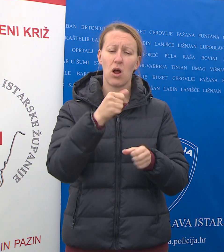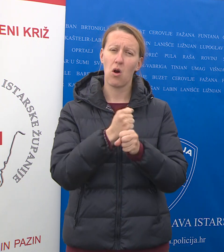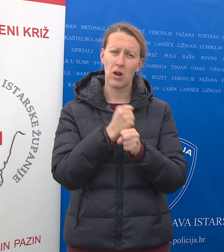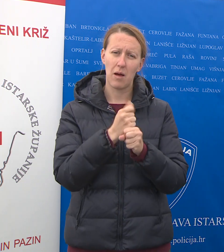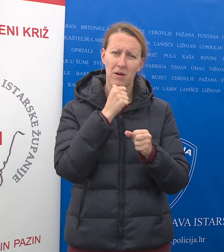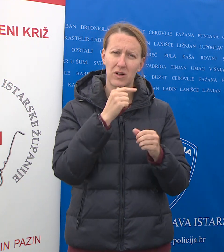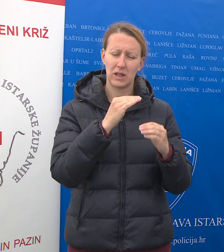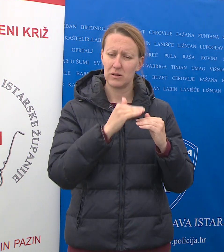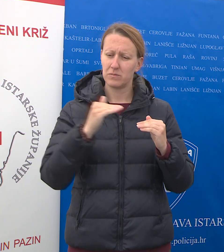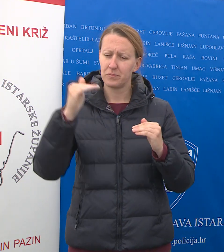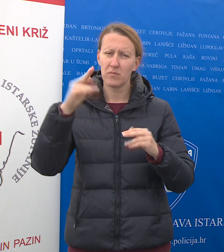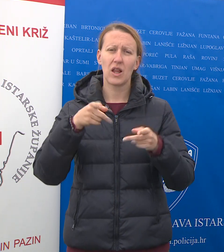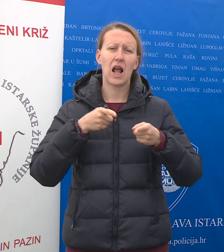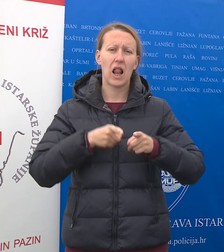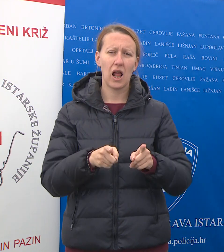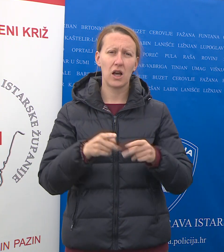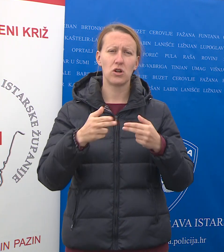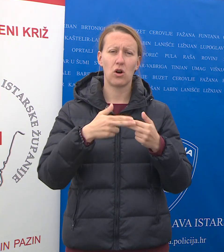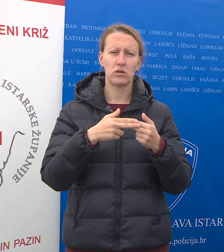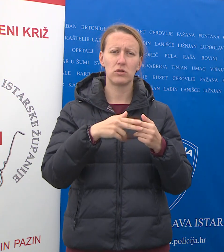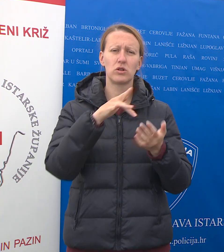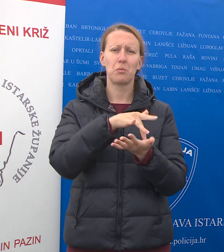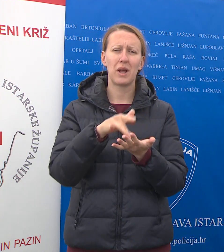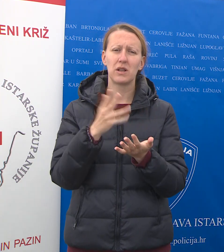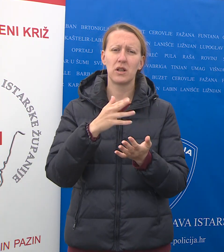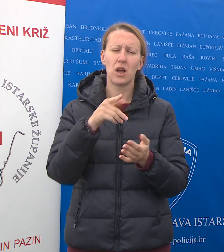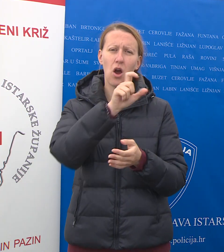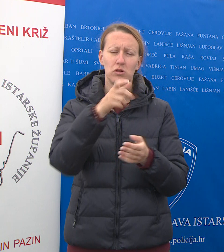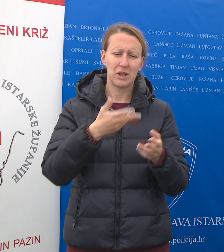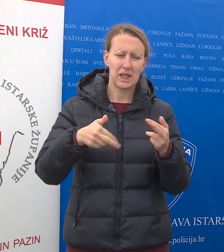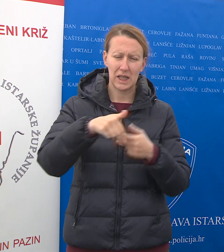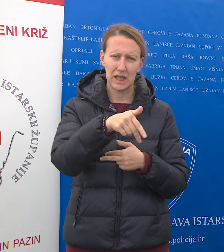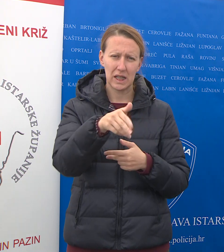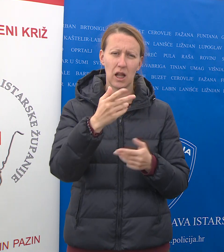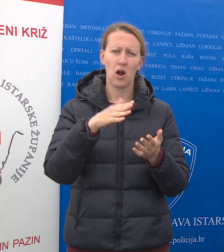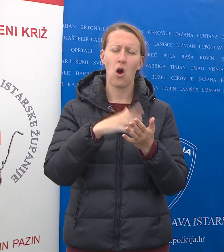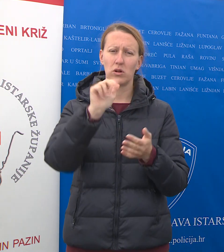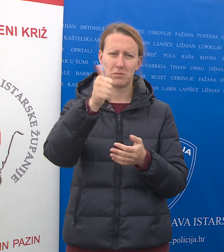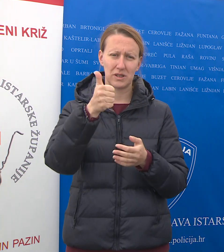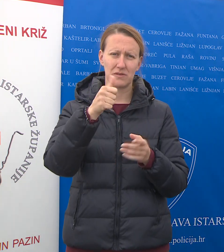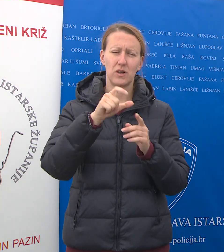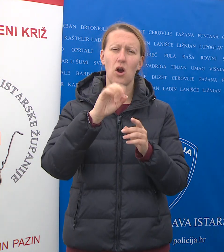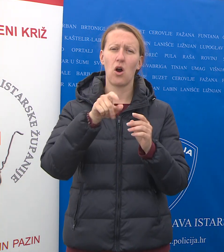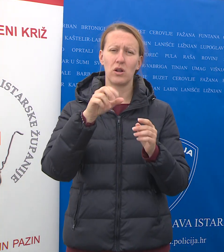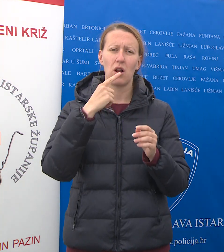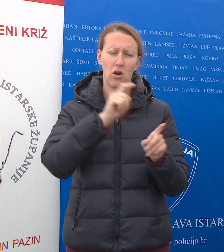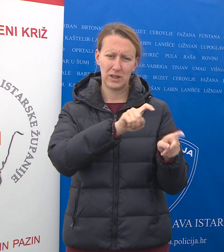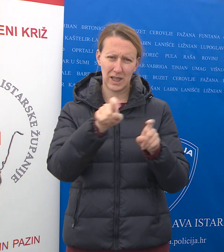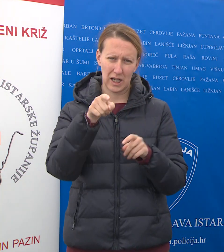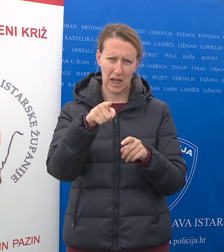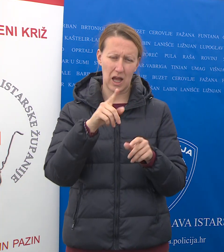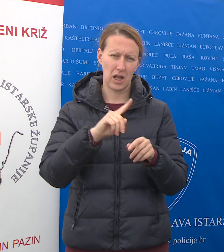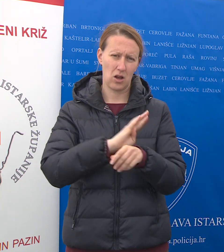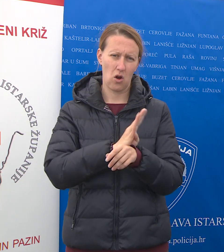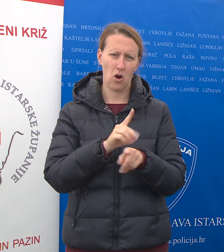gradaciju hospitalizacije, odnosno pozicije gdje pacijent ide. Znači, od primarnih odjela koji su nam zarazni, taj